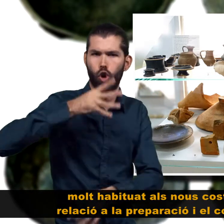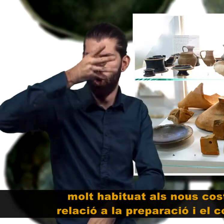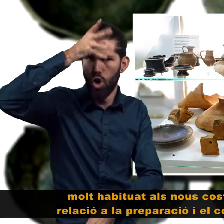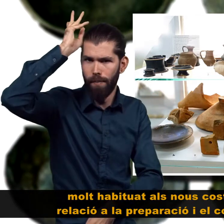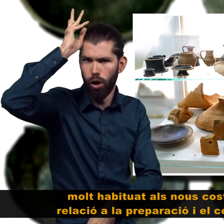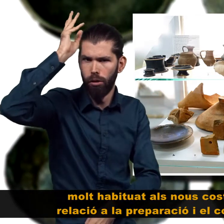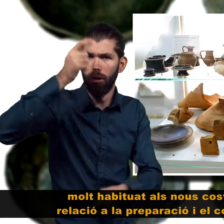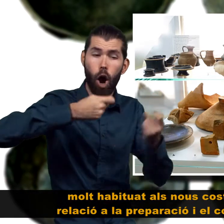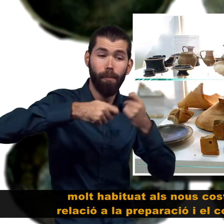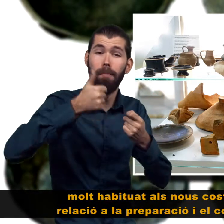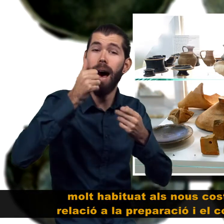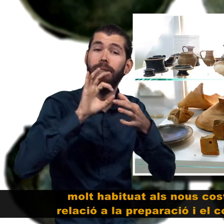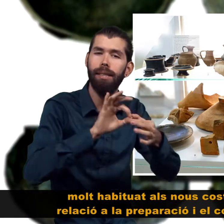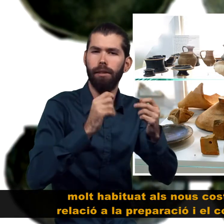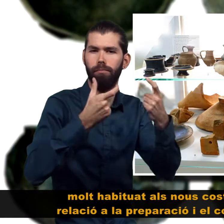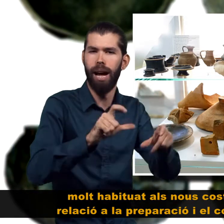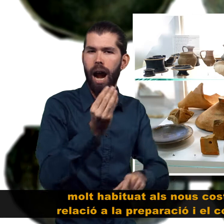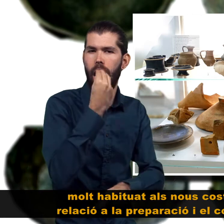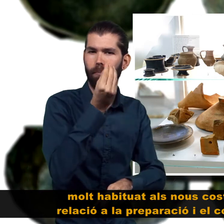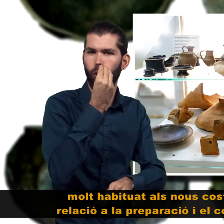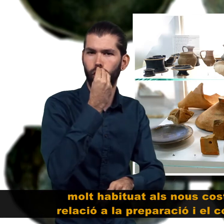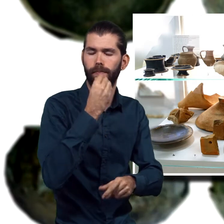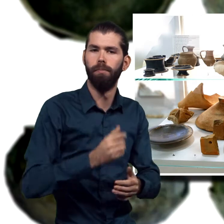la preparació i el consum d'aliments.